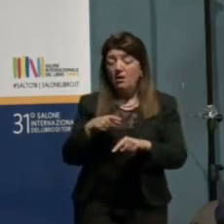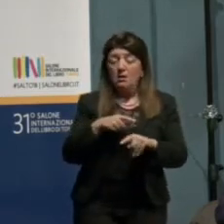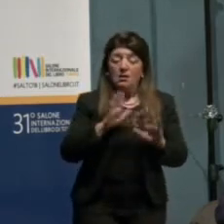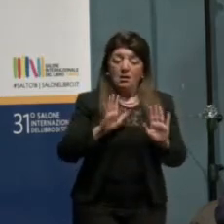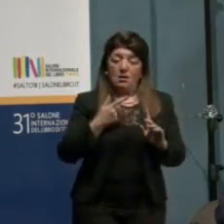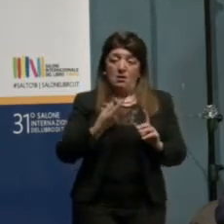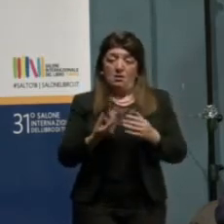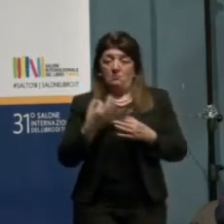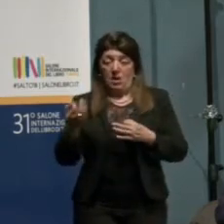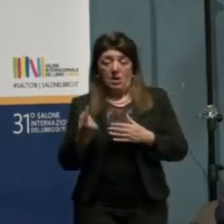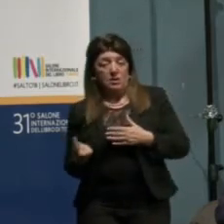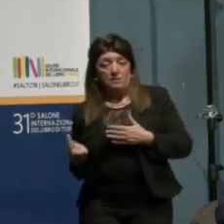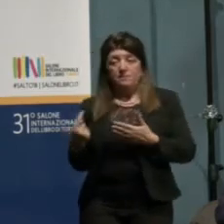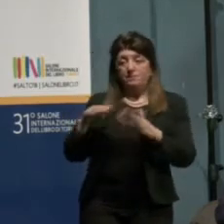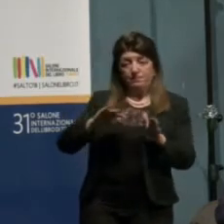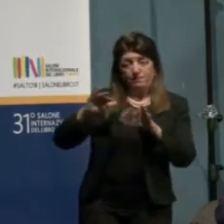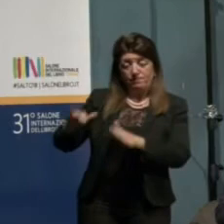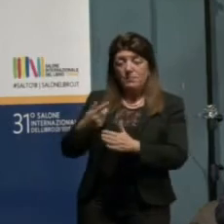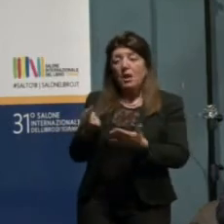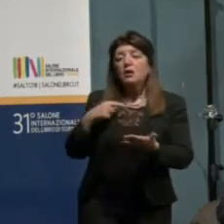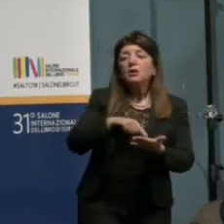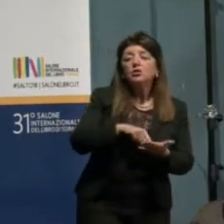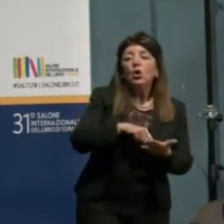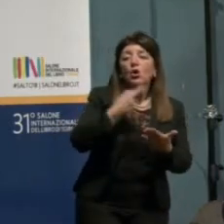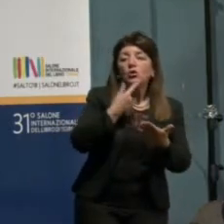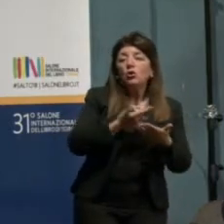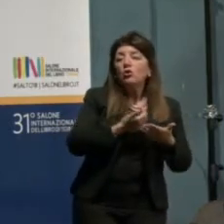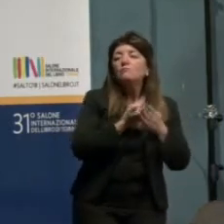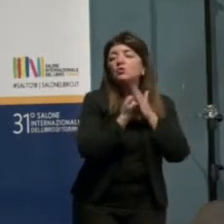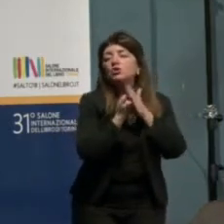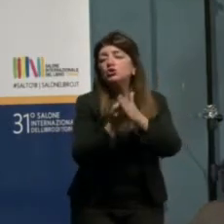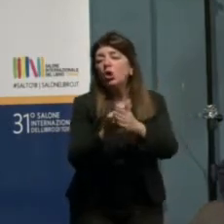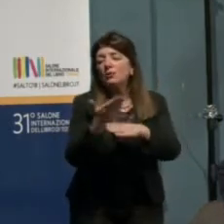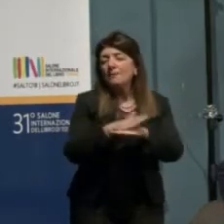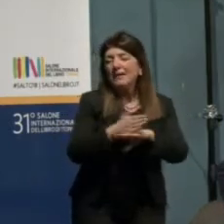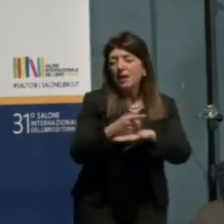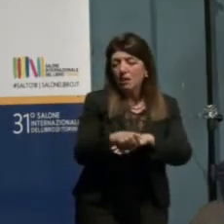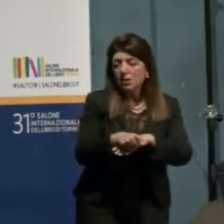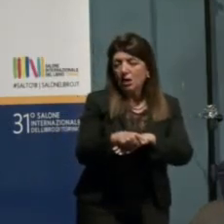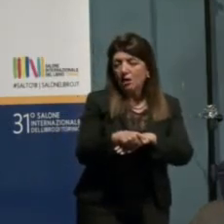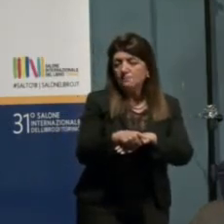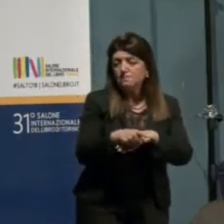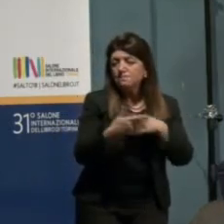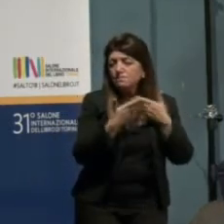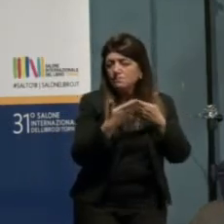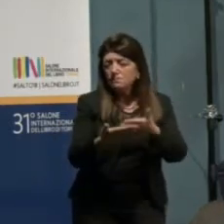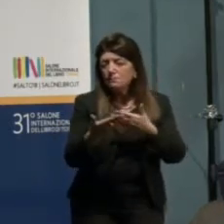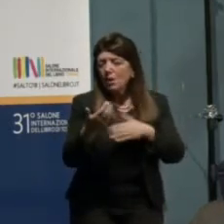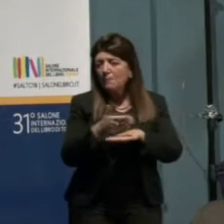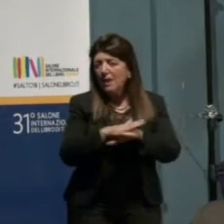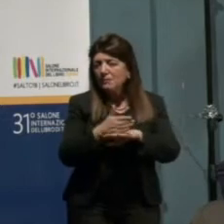andiamo alla scorta mediatica io ringrazio la scorta mediatica ma in parte in particolar modo devo